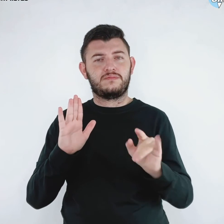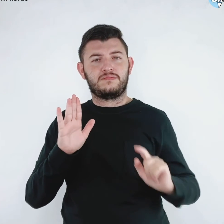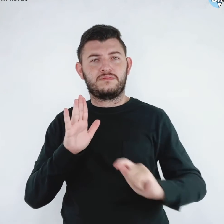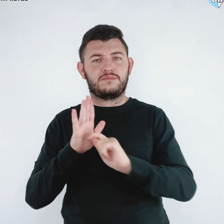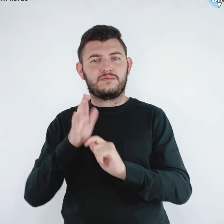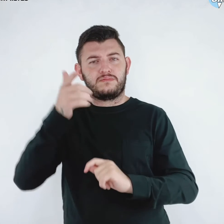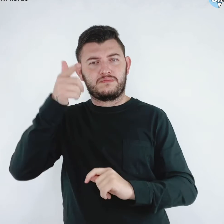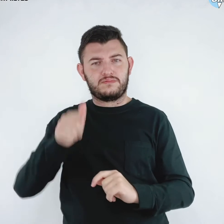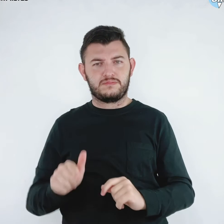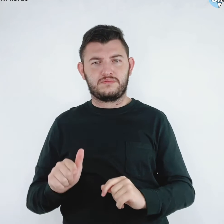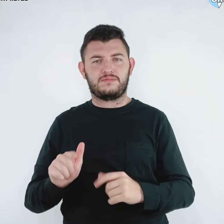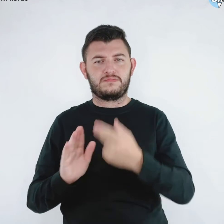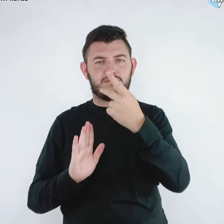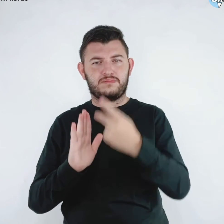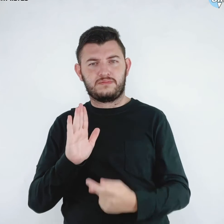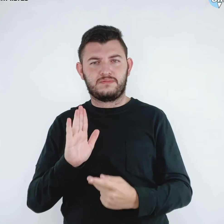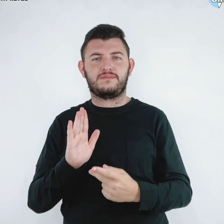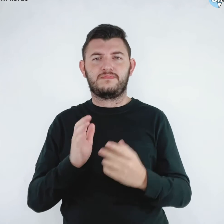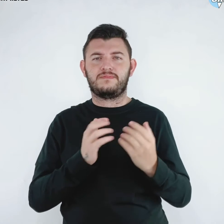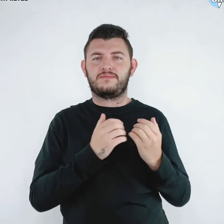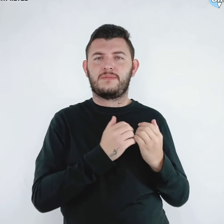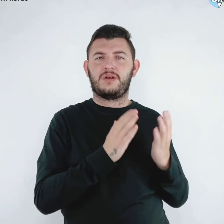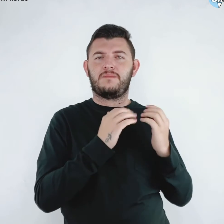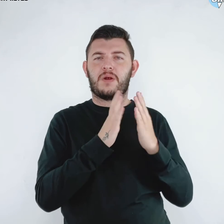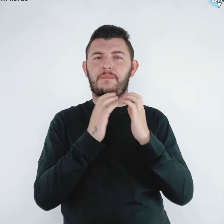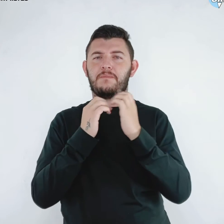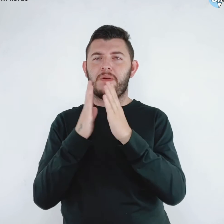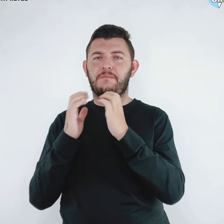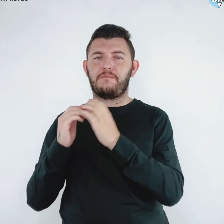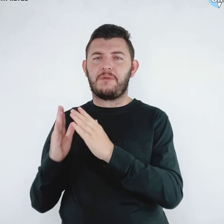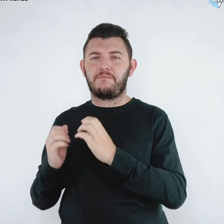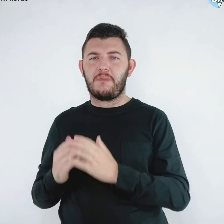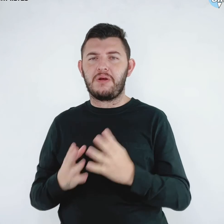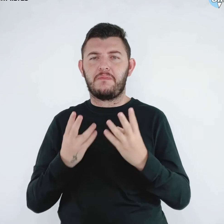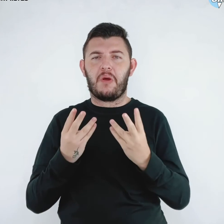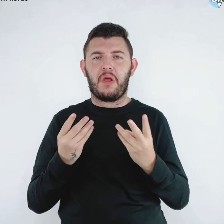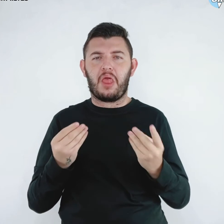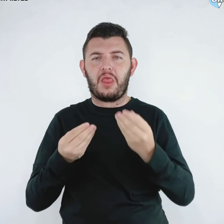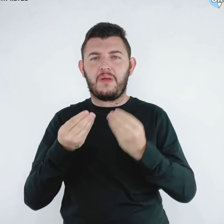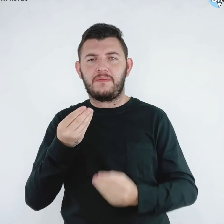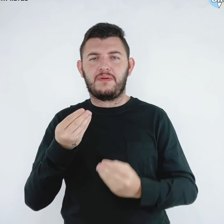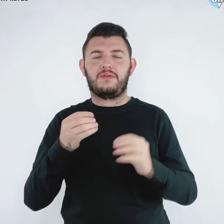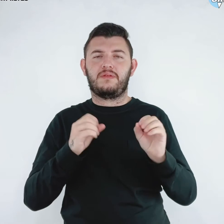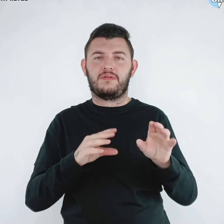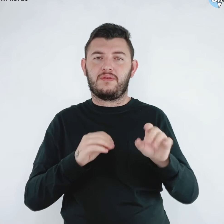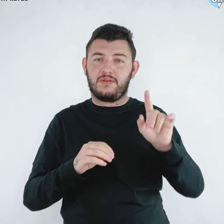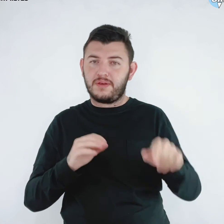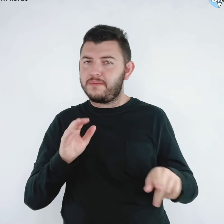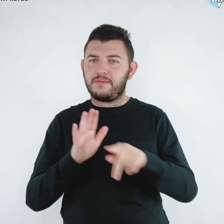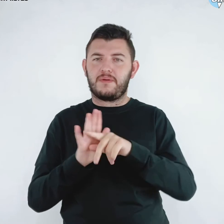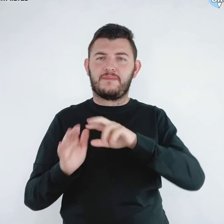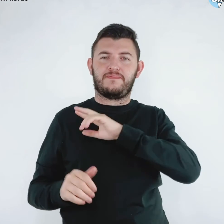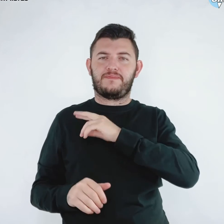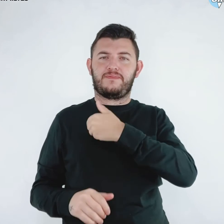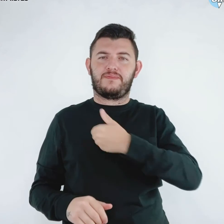que denuncia, mais uma vez, o projeto de demolição da educação do governo Bolsonaro.